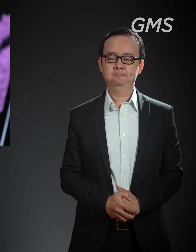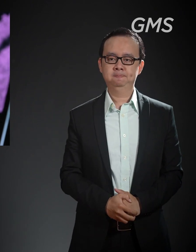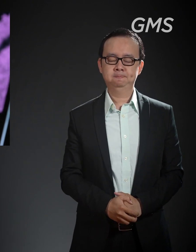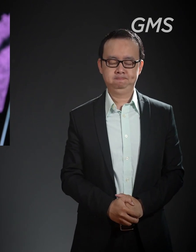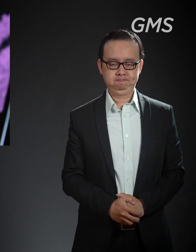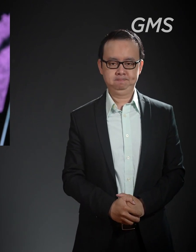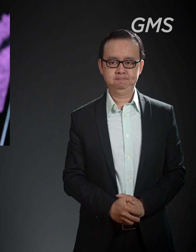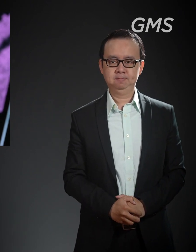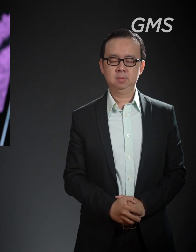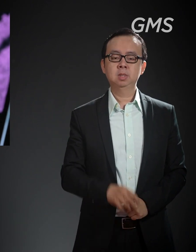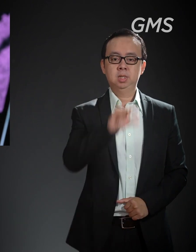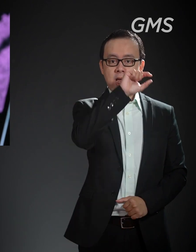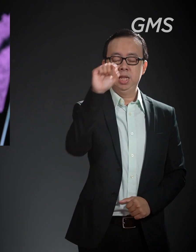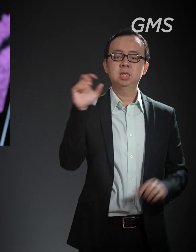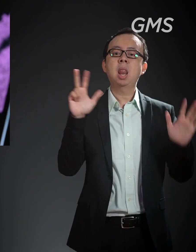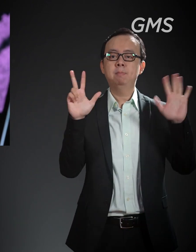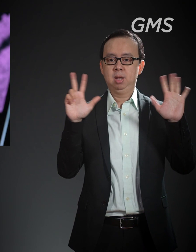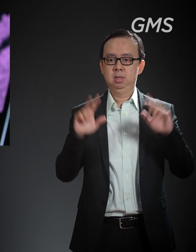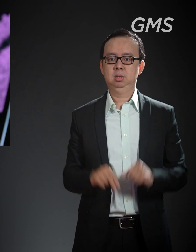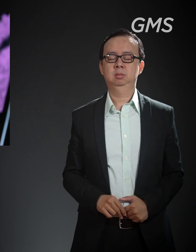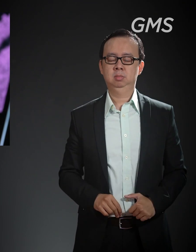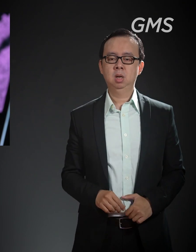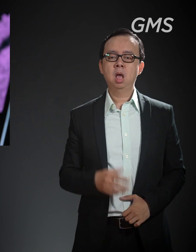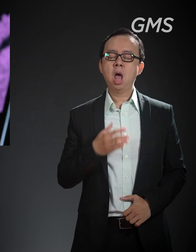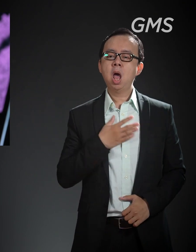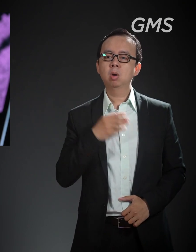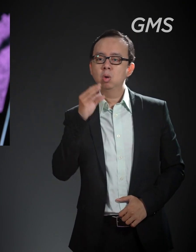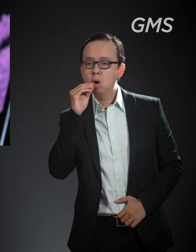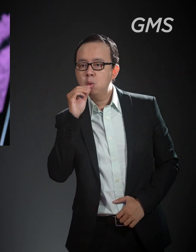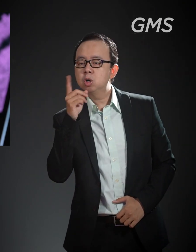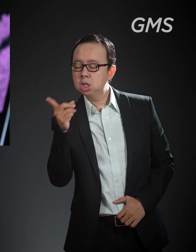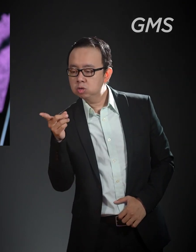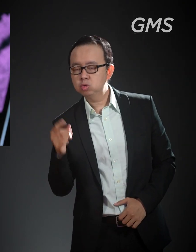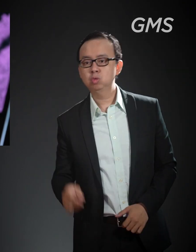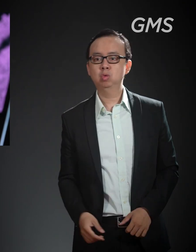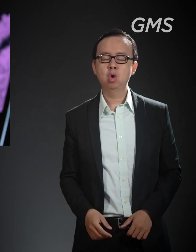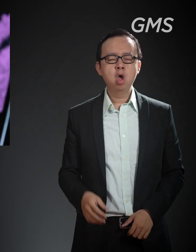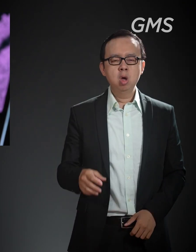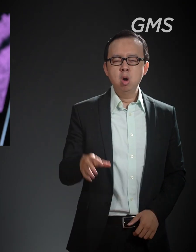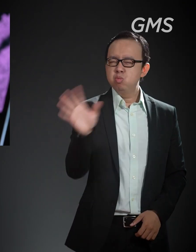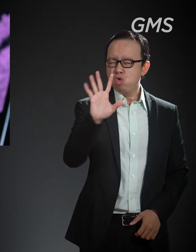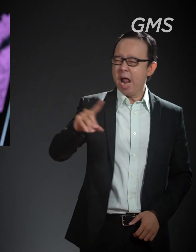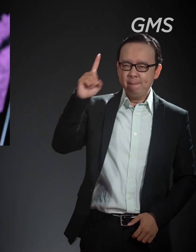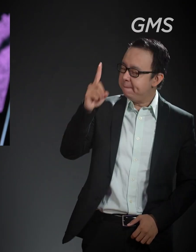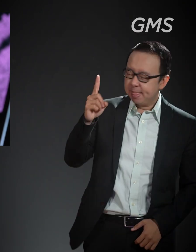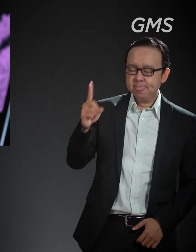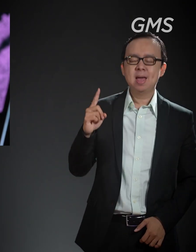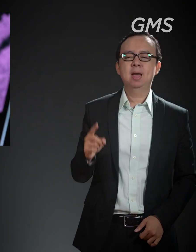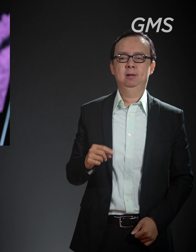Ayat yang ke-8 bunyinya. Aku mengatakan hal itu, Paulus ngomong begini, bukan sebagai perintah,